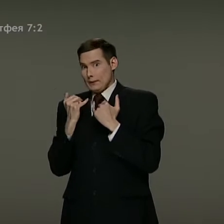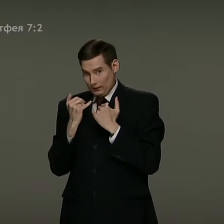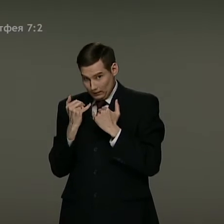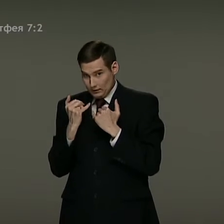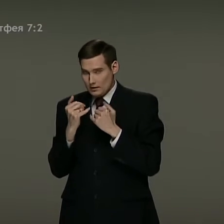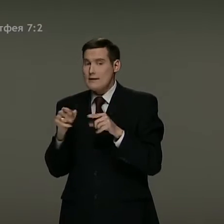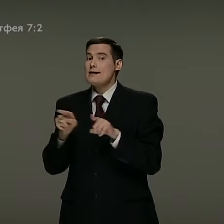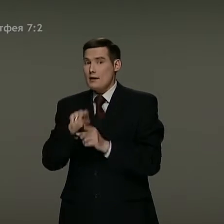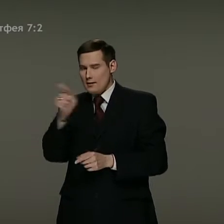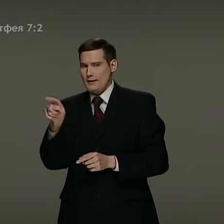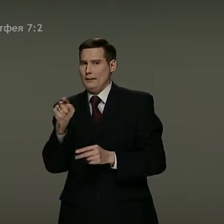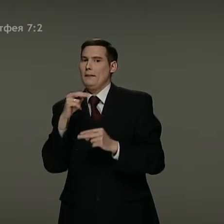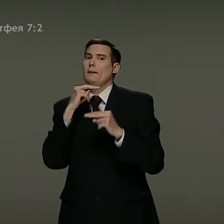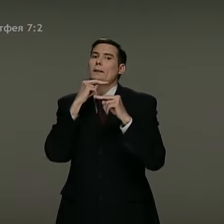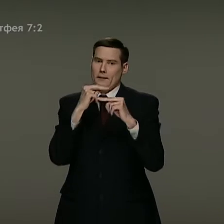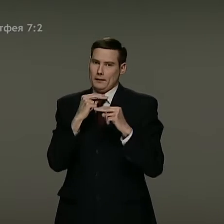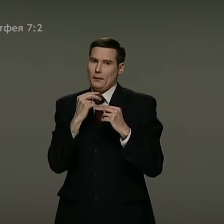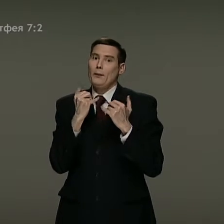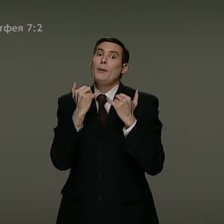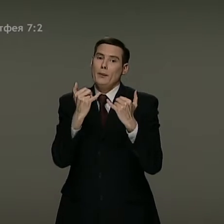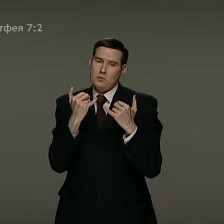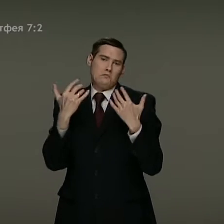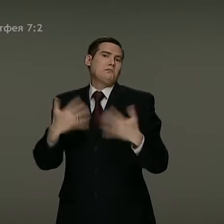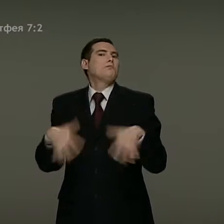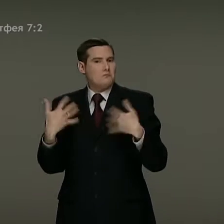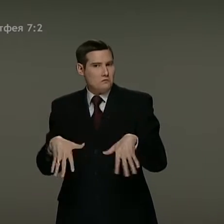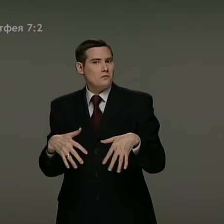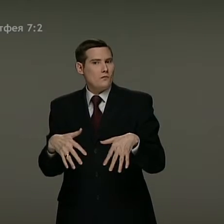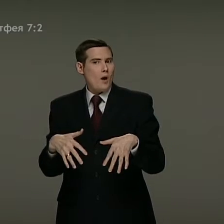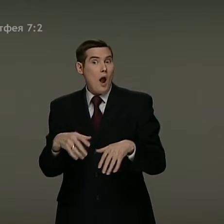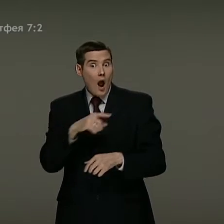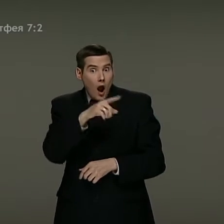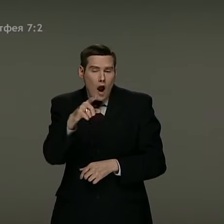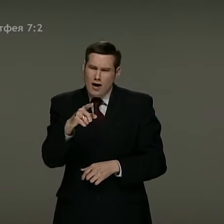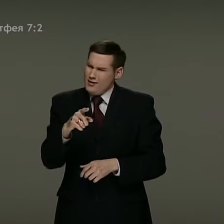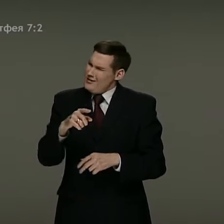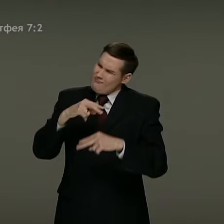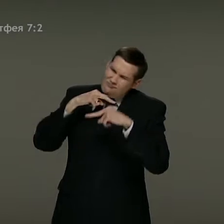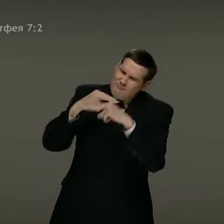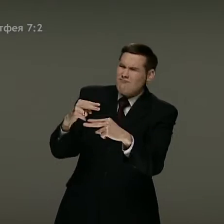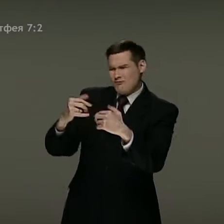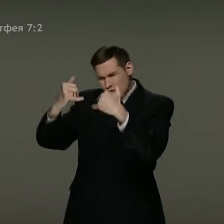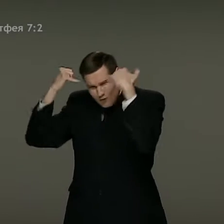книге вечная жизнь. Эта книга — письмо отца